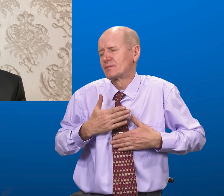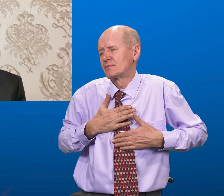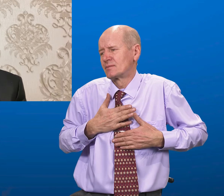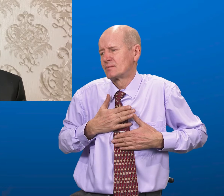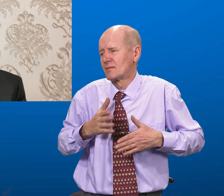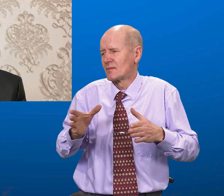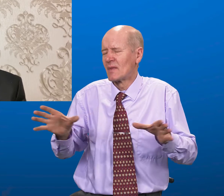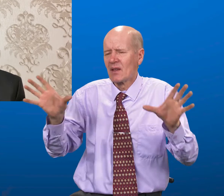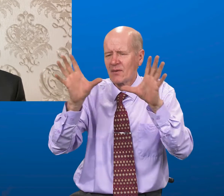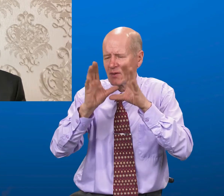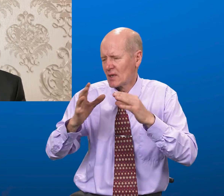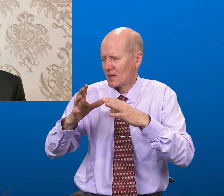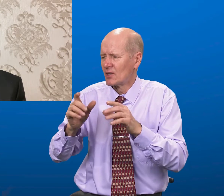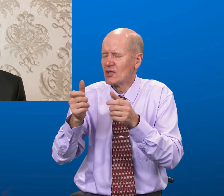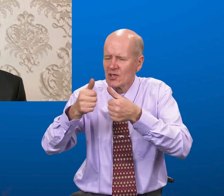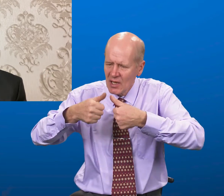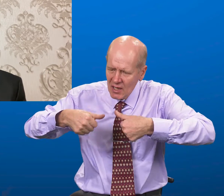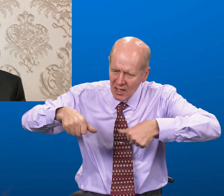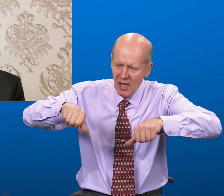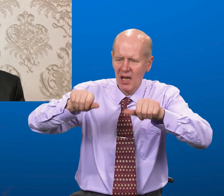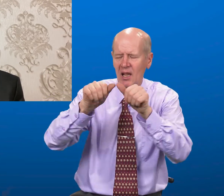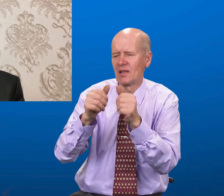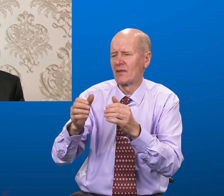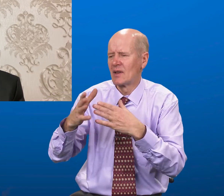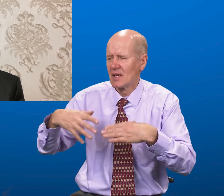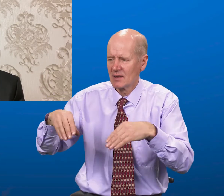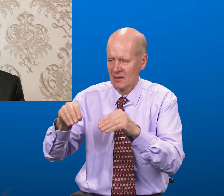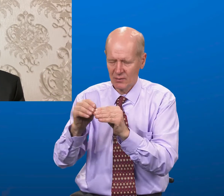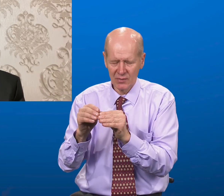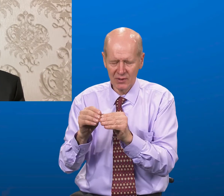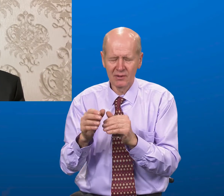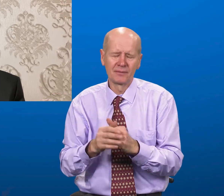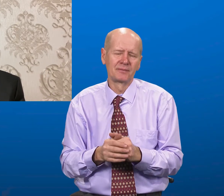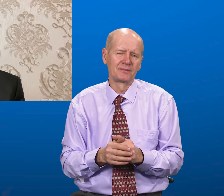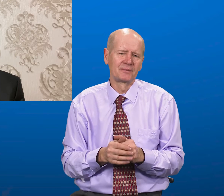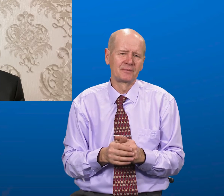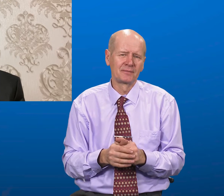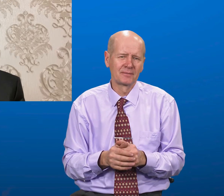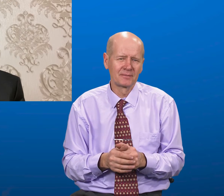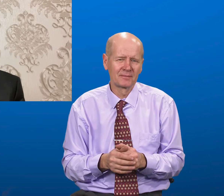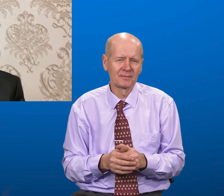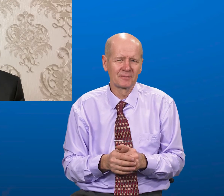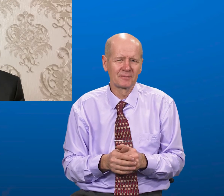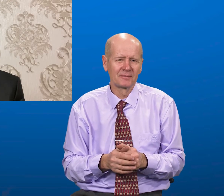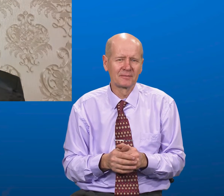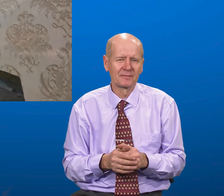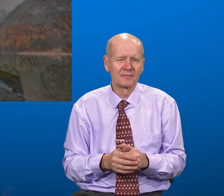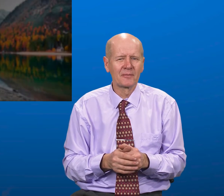которое не имеет никакого отношения к этой истории и к поведению